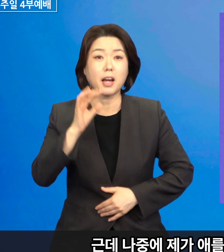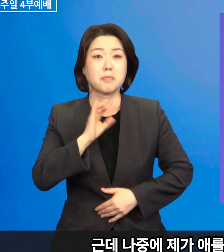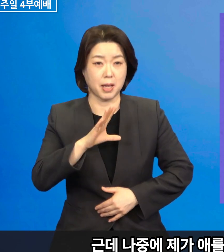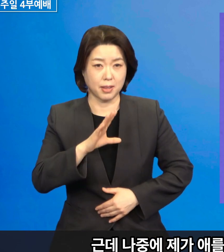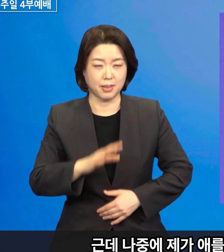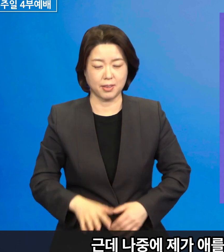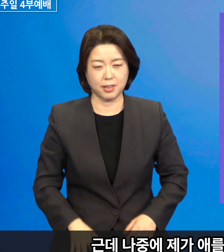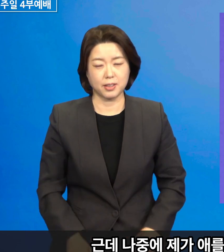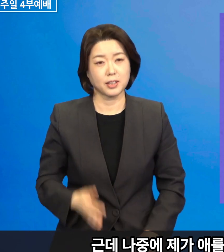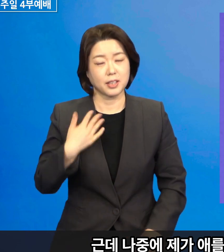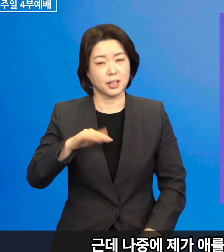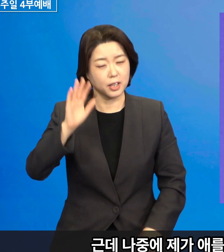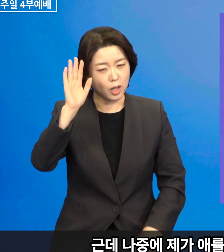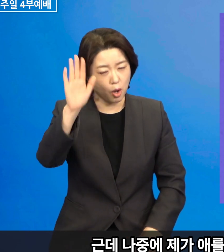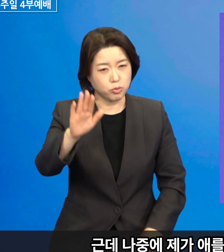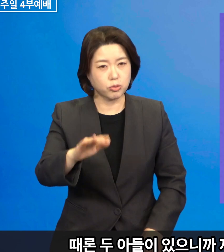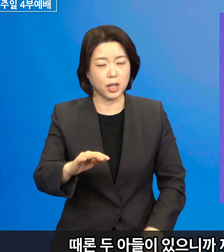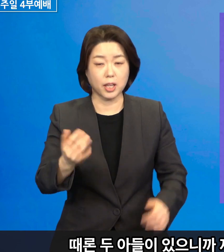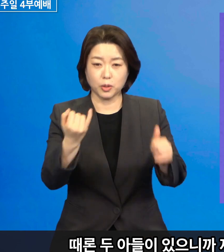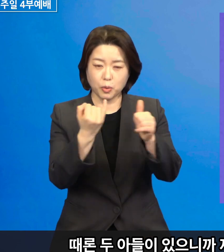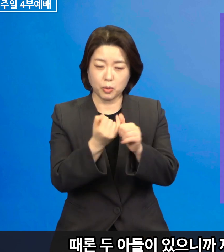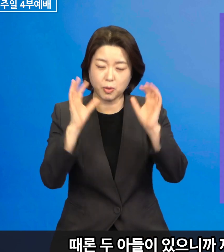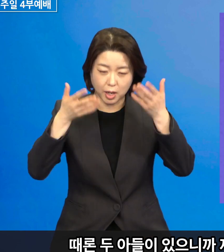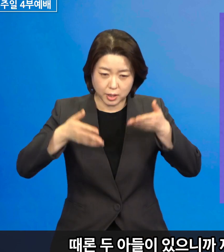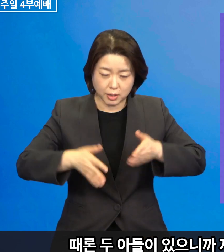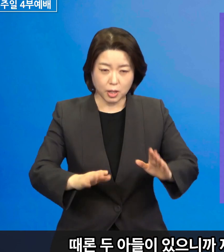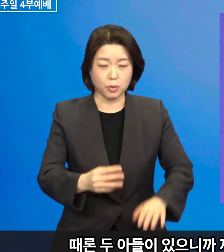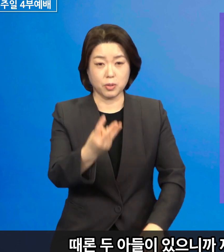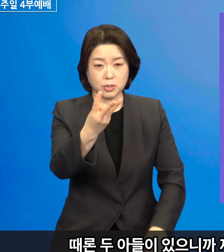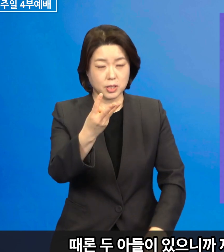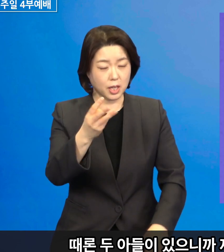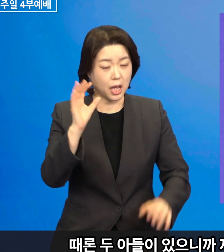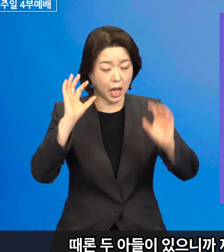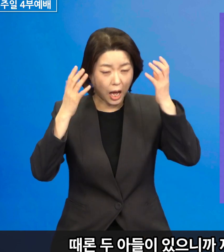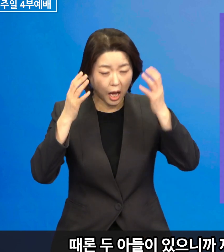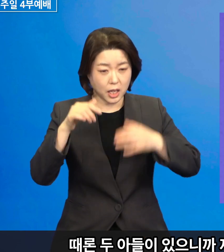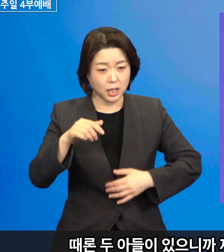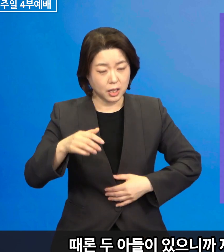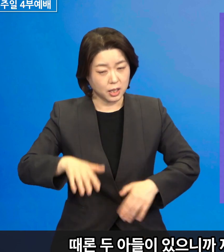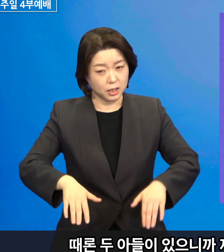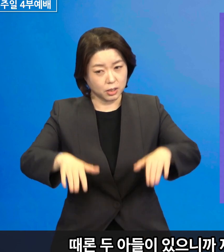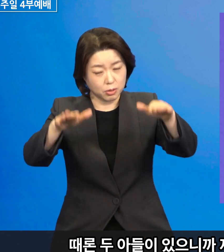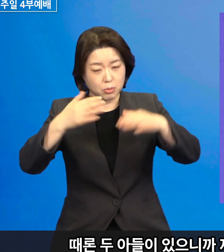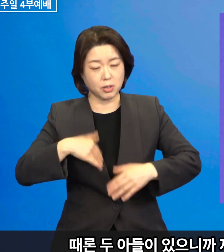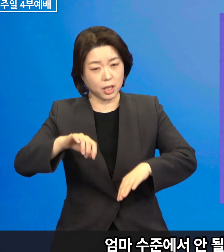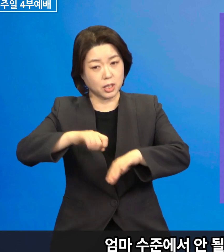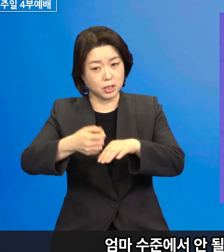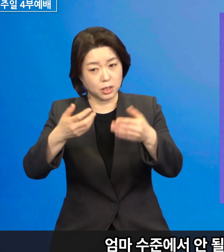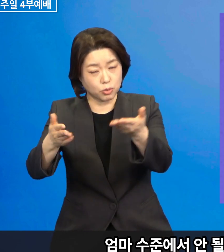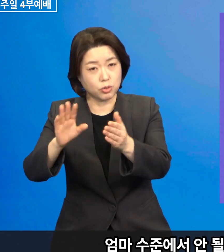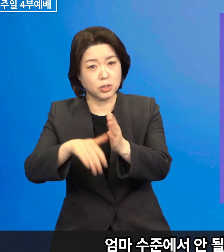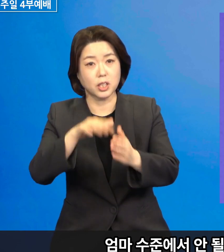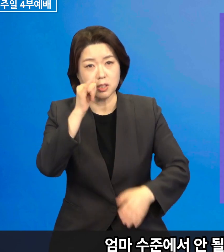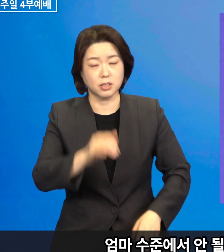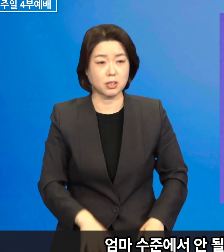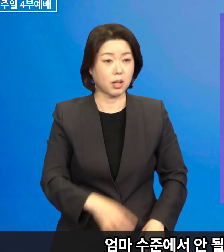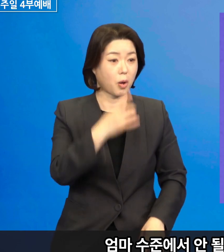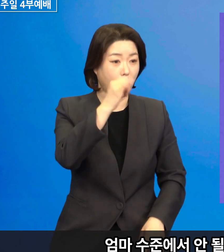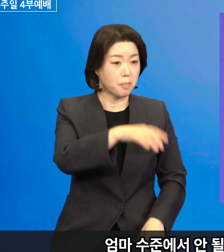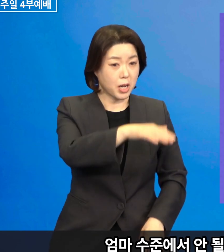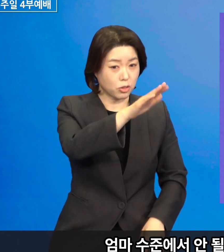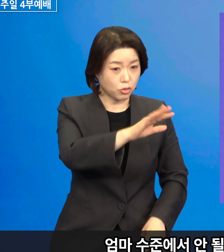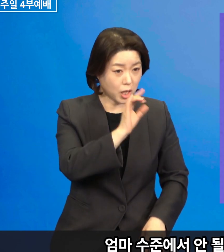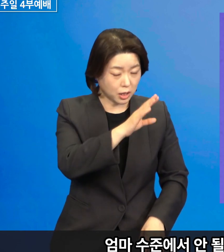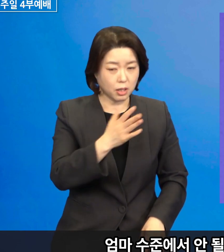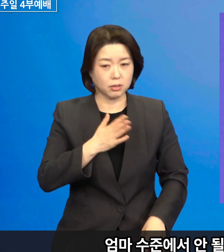제가 애를 낳고 새 아이를 키우면서 때론 두 아들이 있으니까 제가 징계해야 될 때가 있어요. 엄마 수준에서 안 될 때 제가